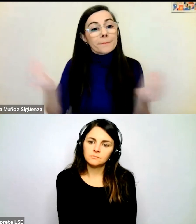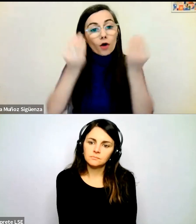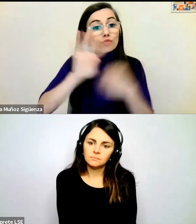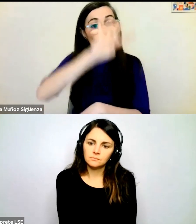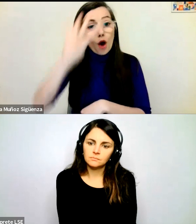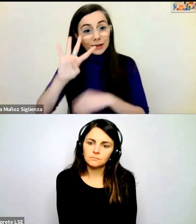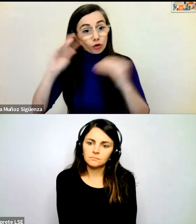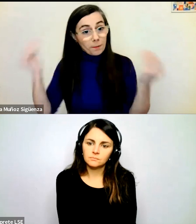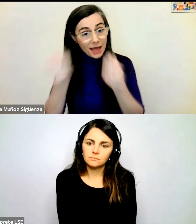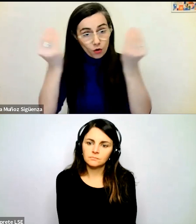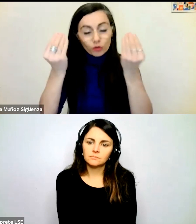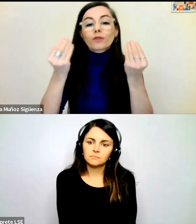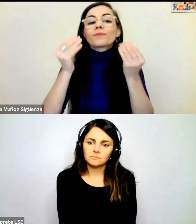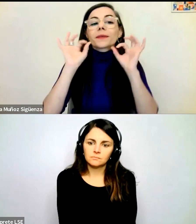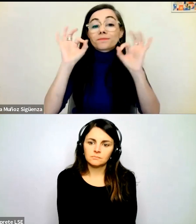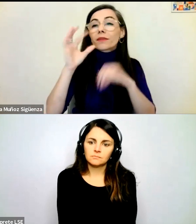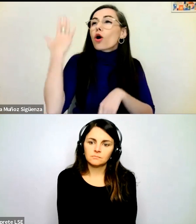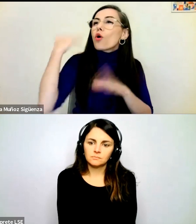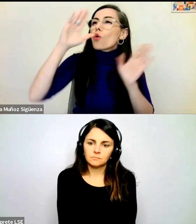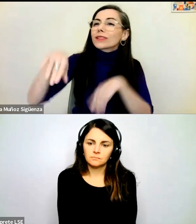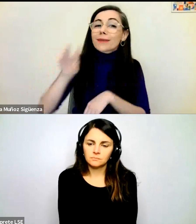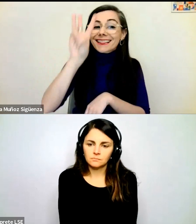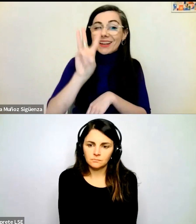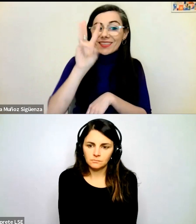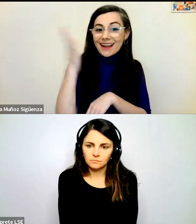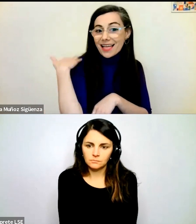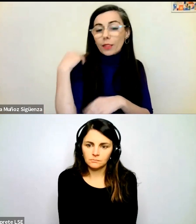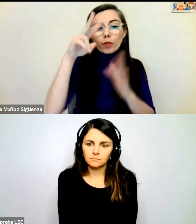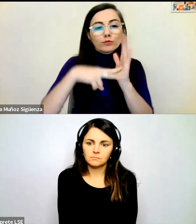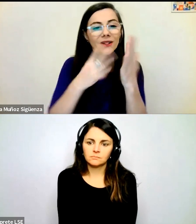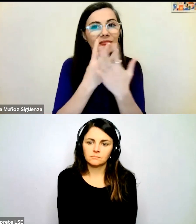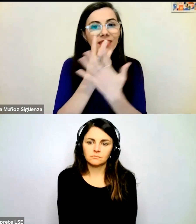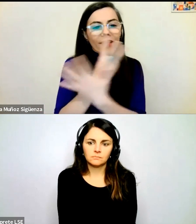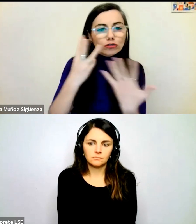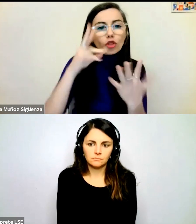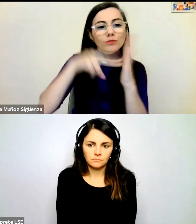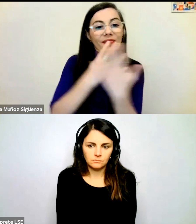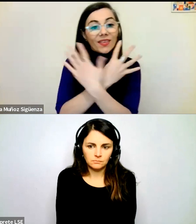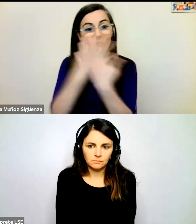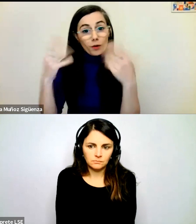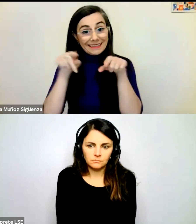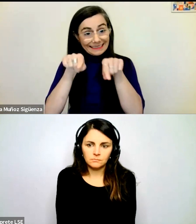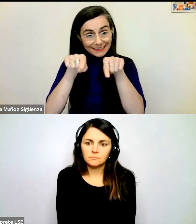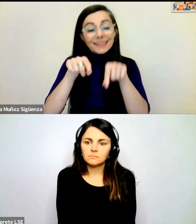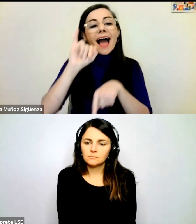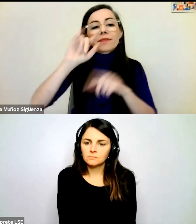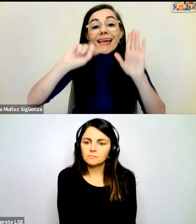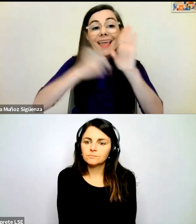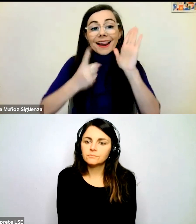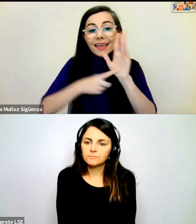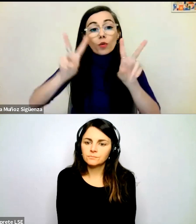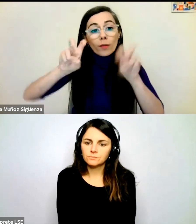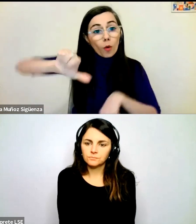que podemos encontrar en la guía de autodefensa, que hemos mejorado y estamos en la cuarta versión. En la última, en la tercera, que fue